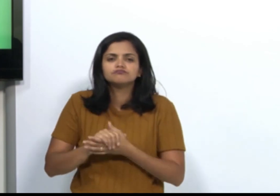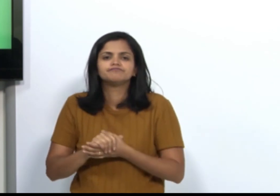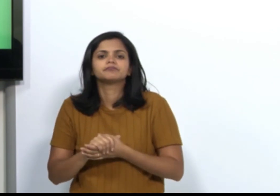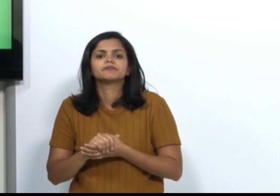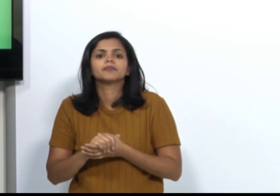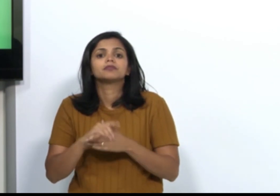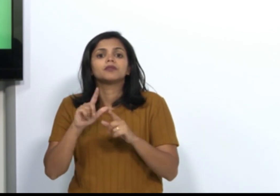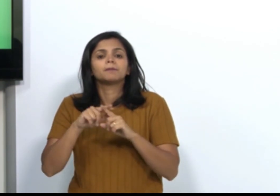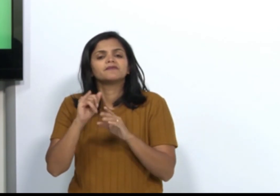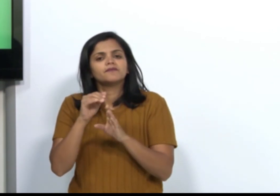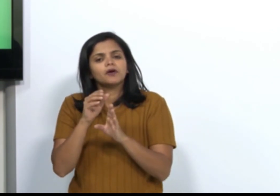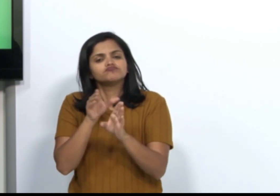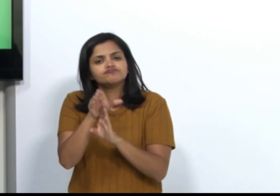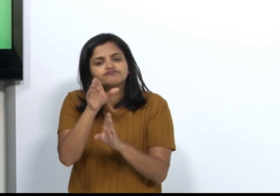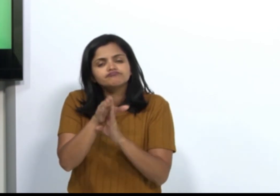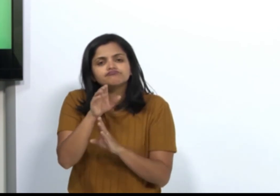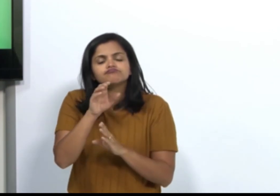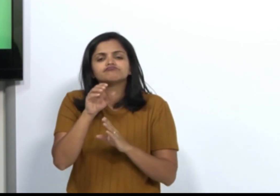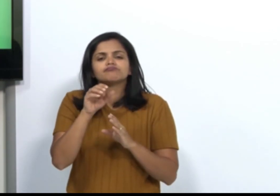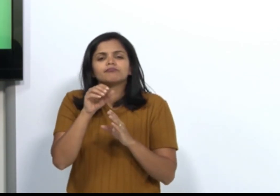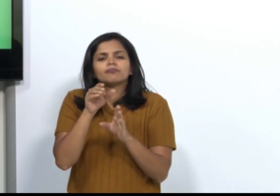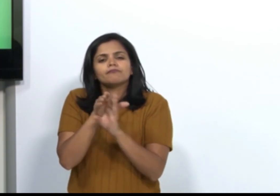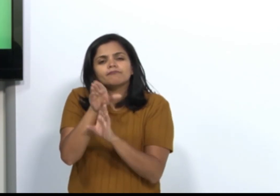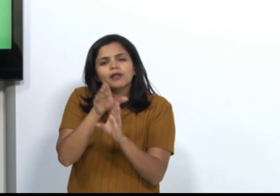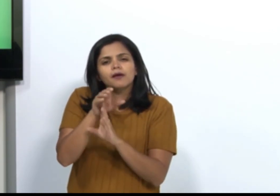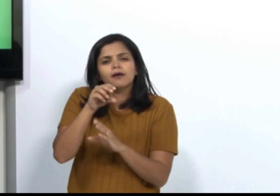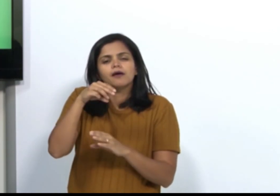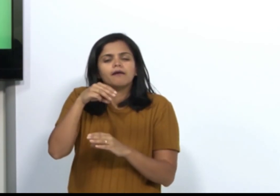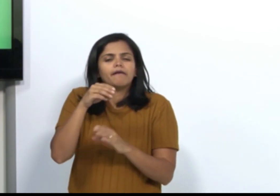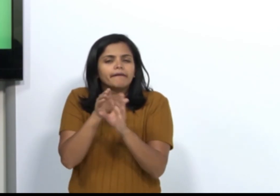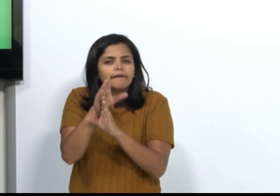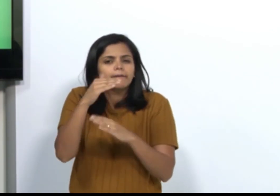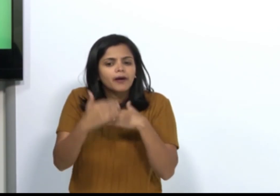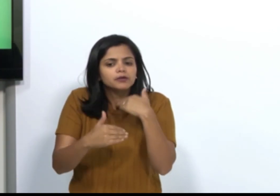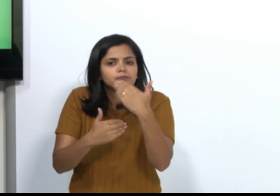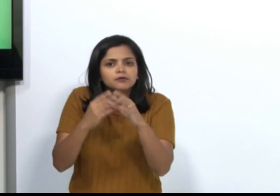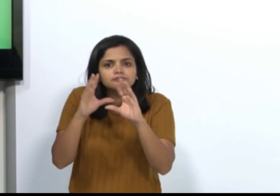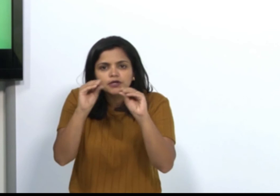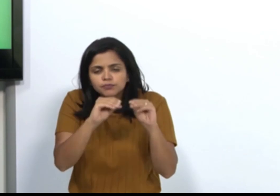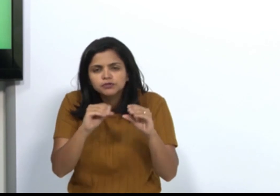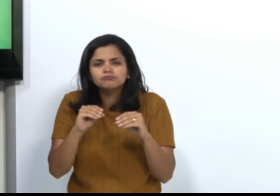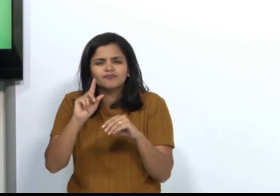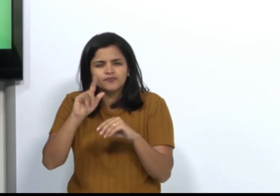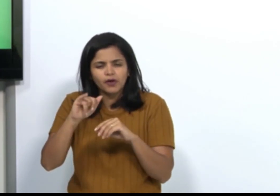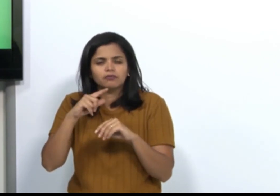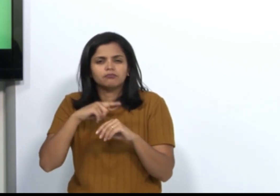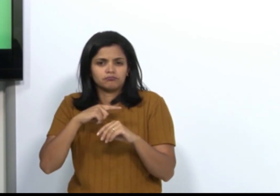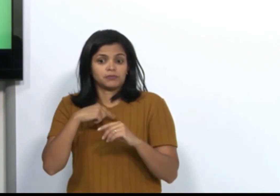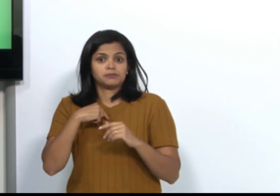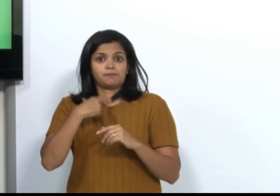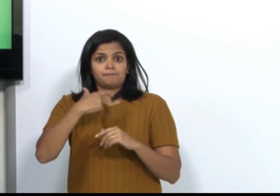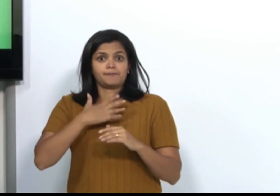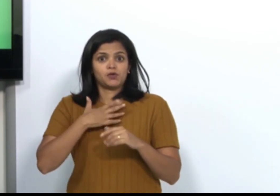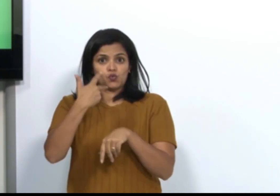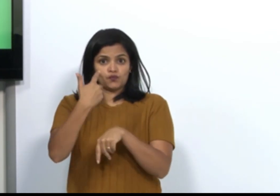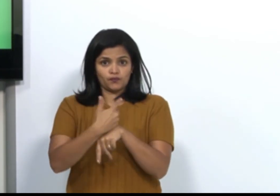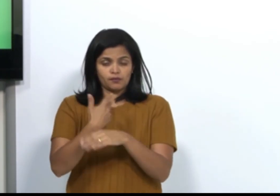o ELAN, o sistema de transcrição. Foi orientado a vocês para que vocês